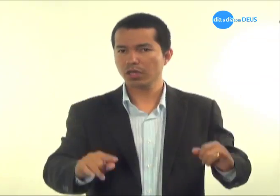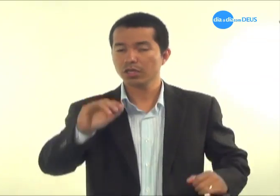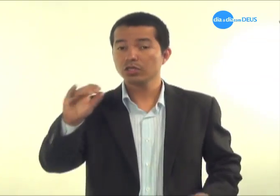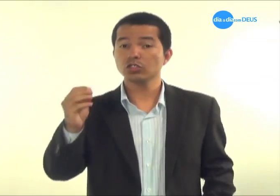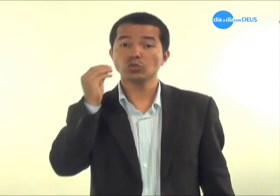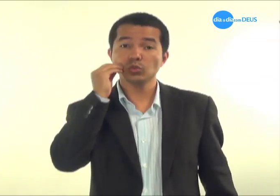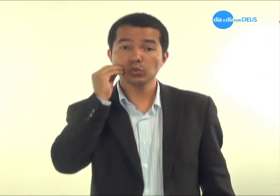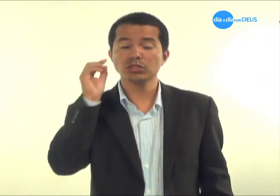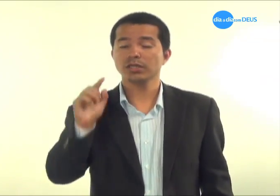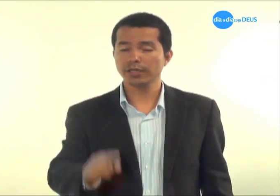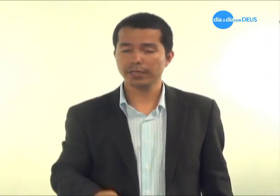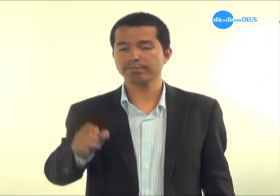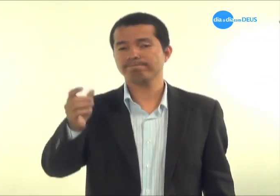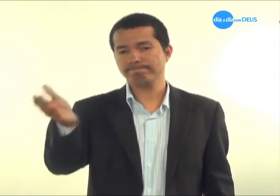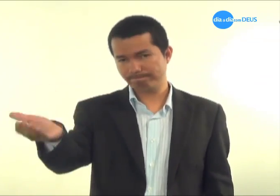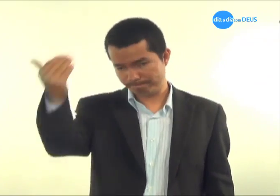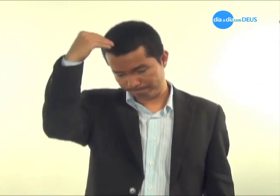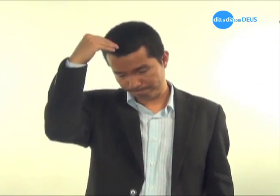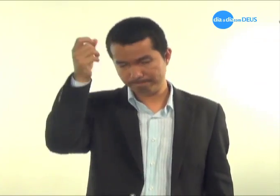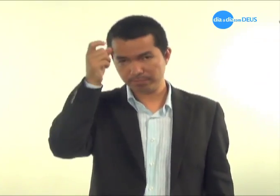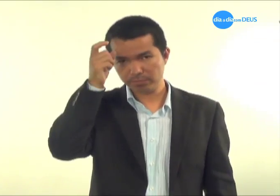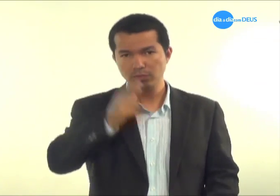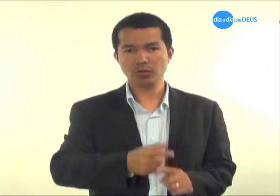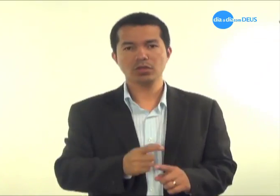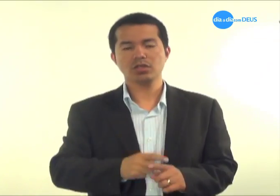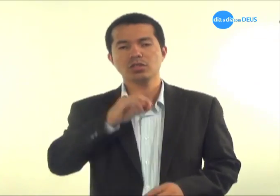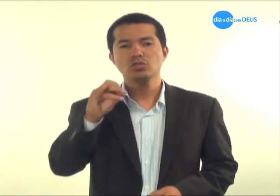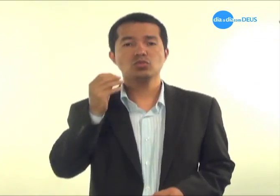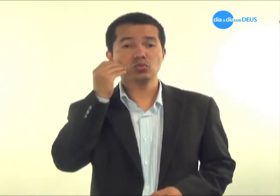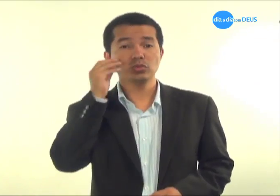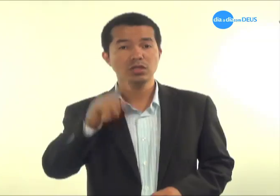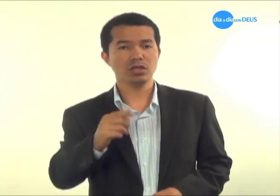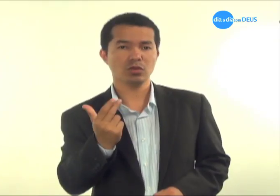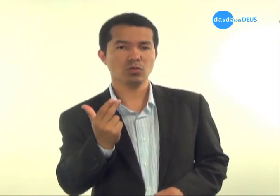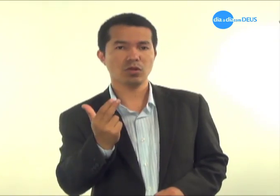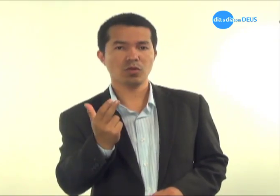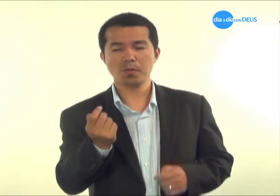Judas, filho de Simão Iscariotes, porque era ele o que havia de entregar,